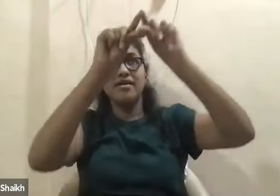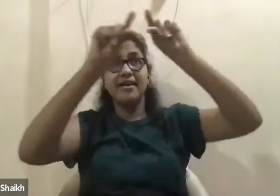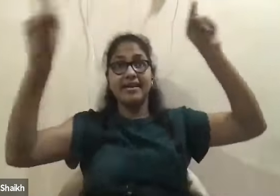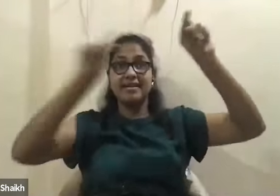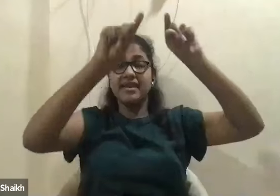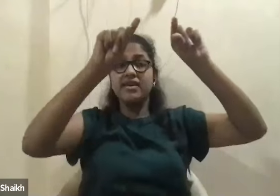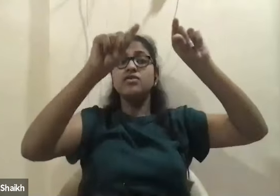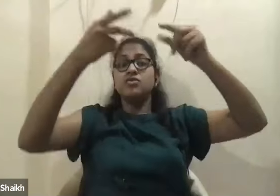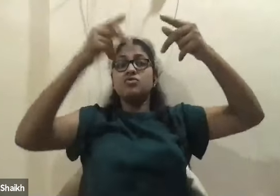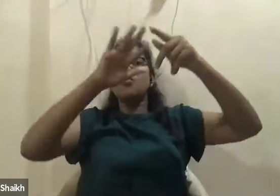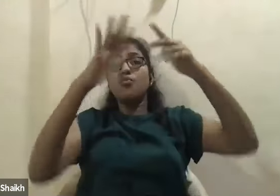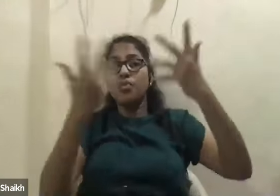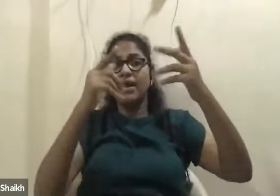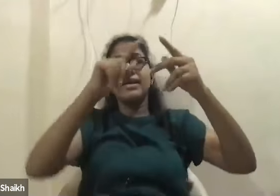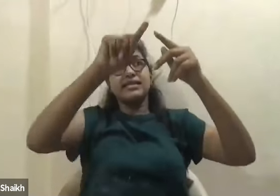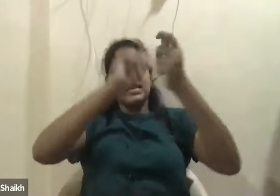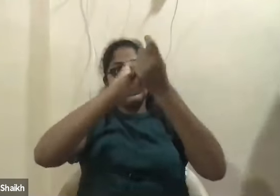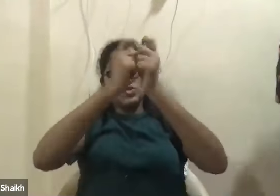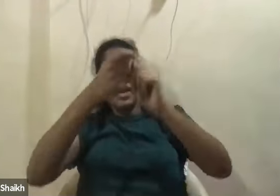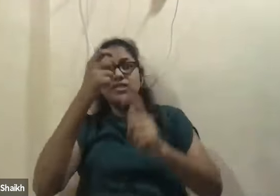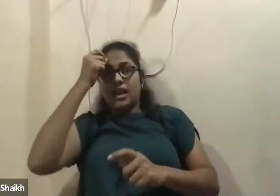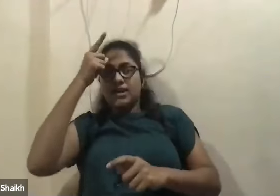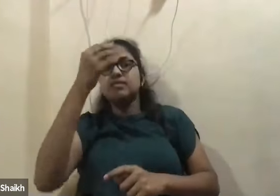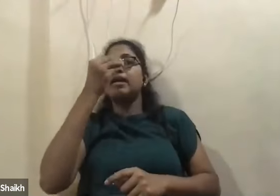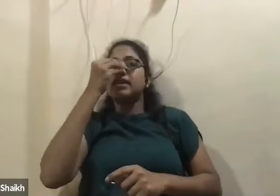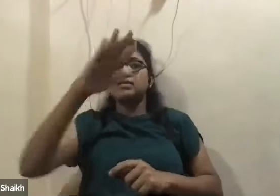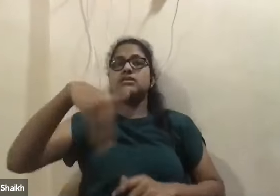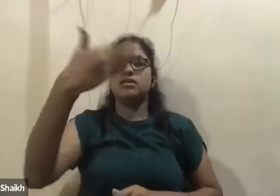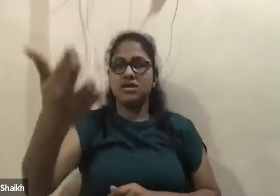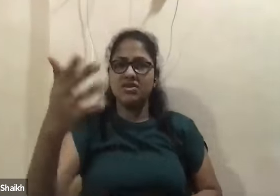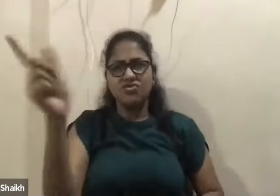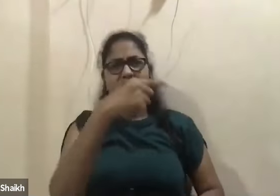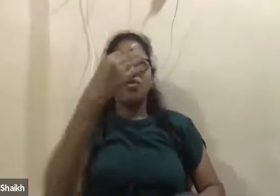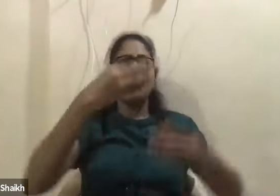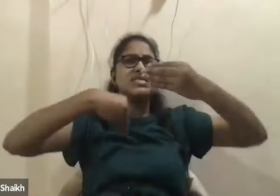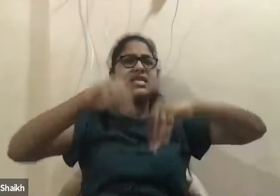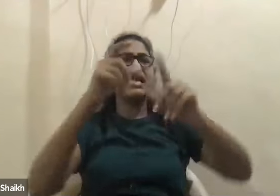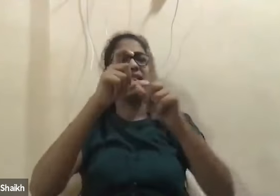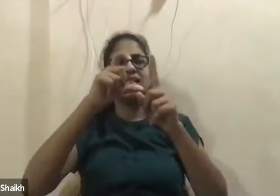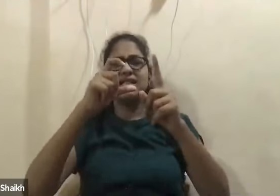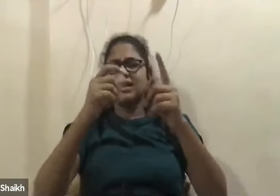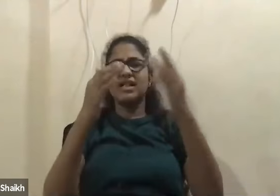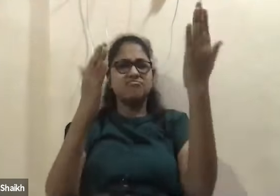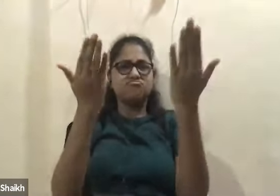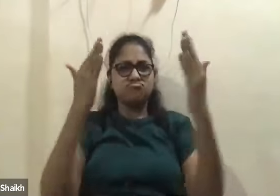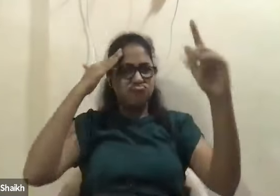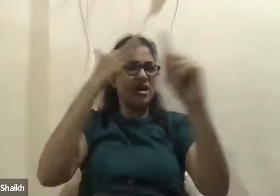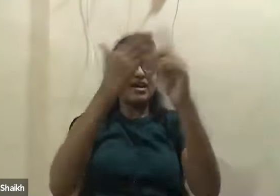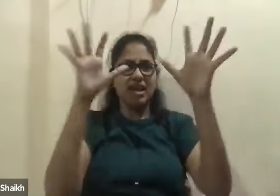interpret करने में आसानी होती है. इसीलिए देखेंगे कोई भी सेल डीड होता है, कुछ भी होता है, या विल में भी ऊपर होता है whereas करके